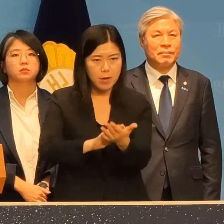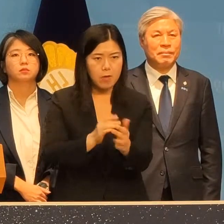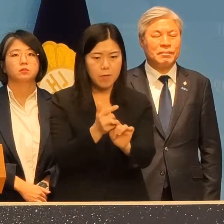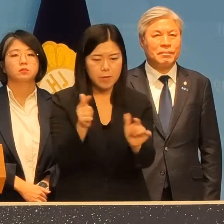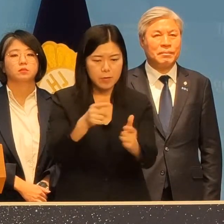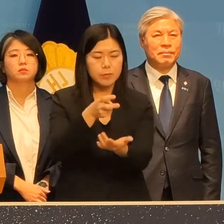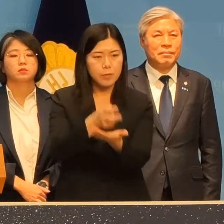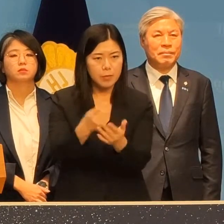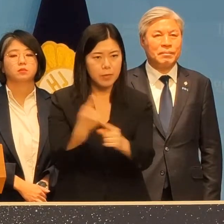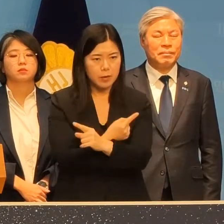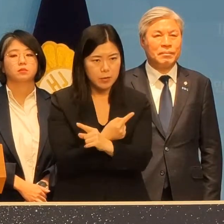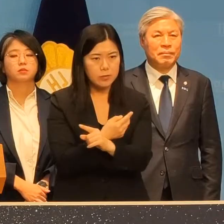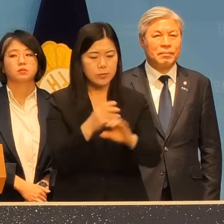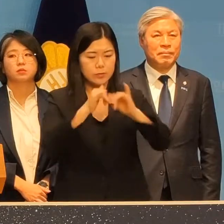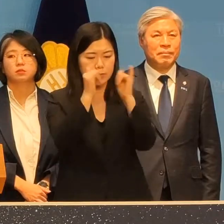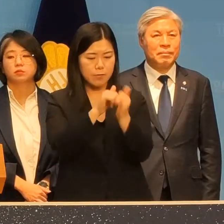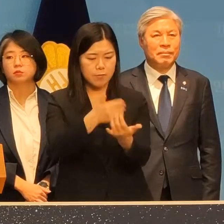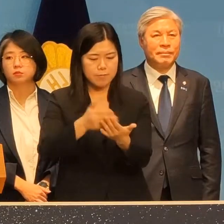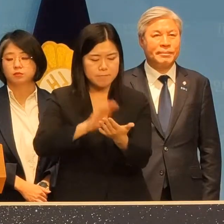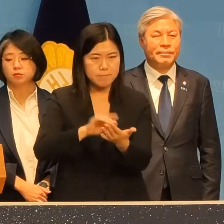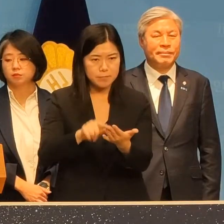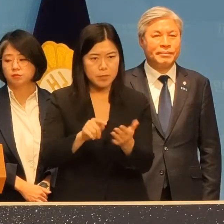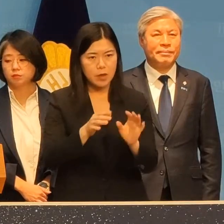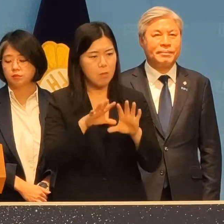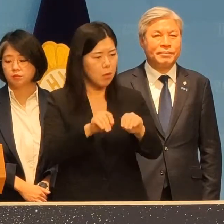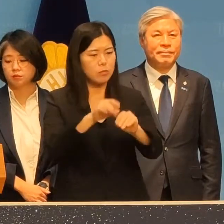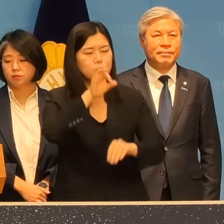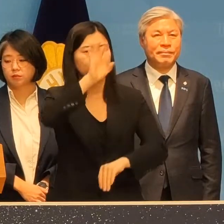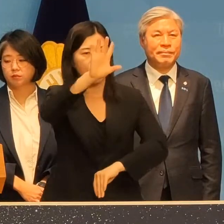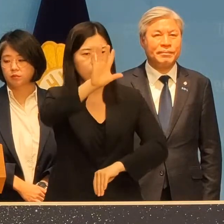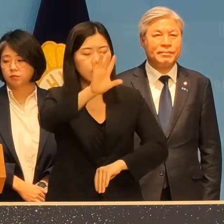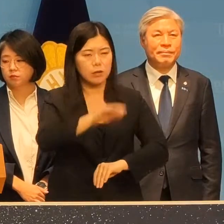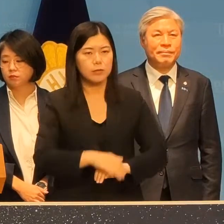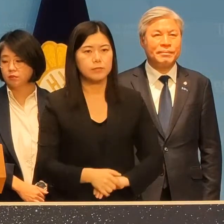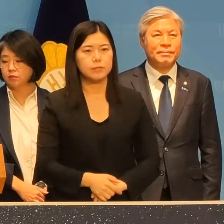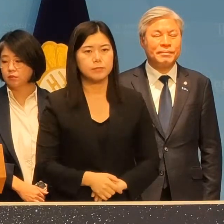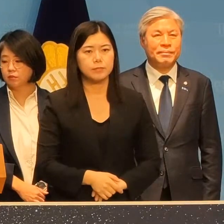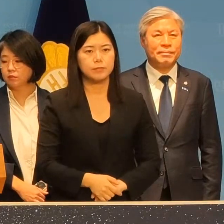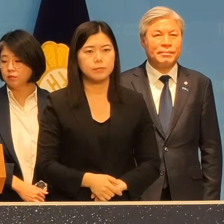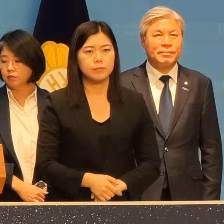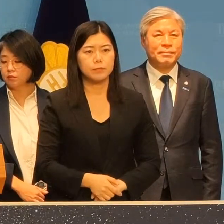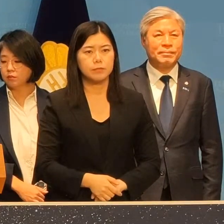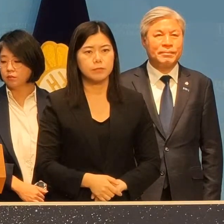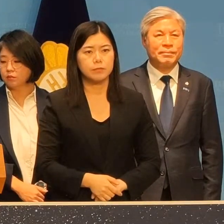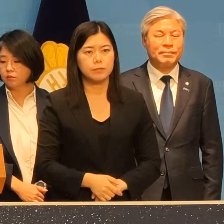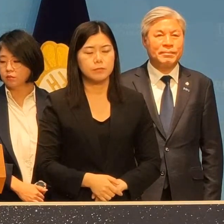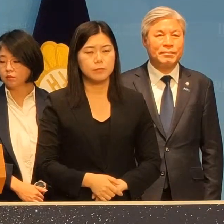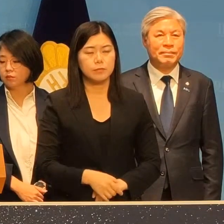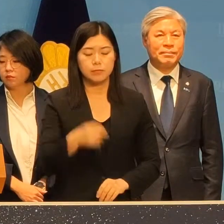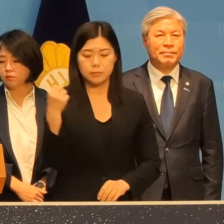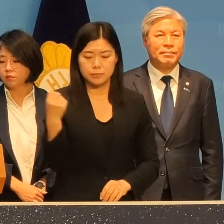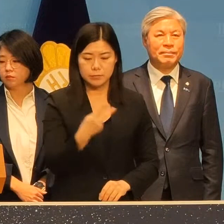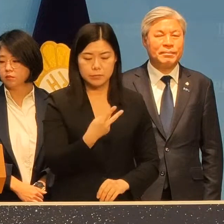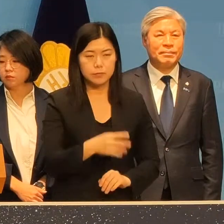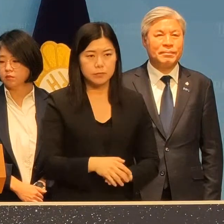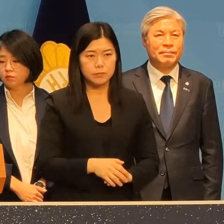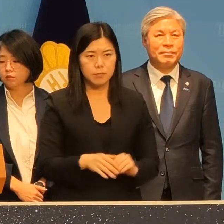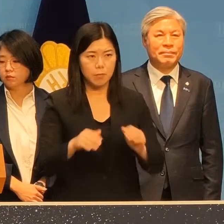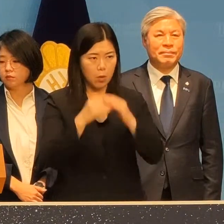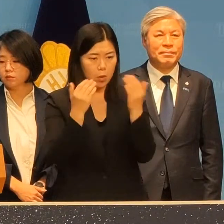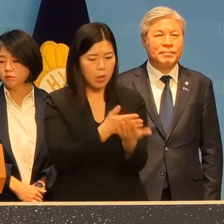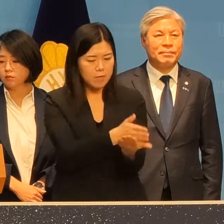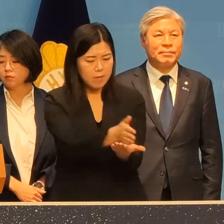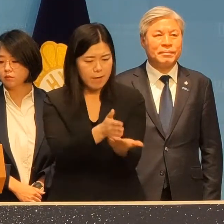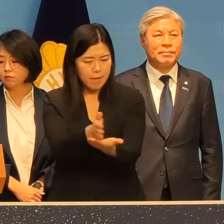제도개혁과 사회혁신은 멈출 수도 없고 멈춰서도 안 됩니다. 특히 모든 부분의